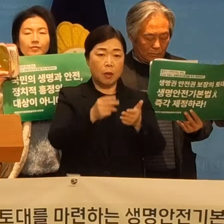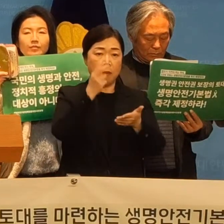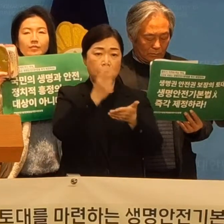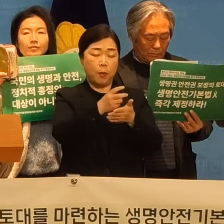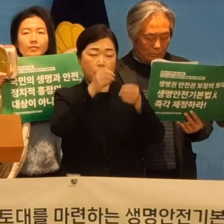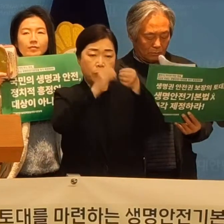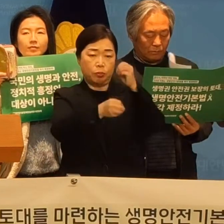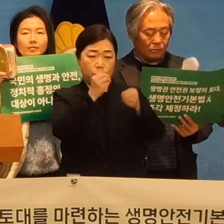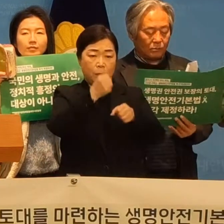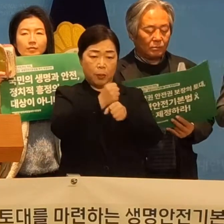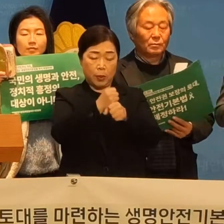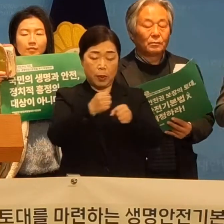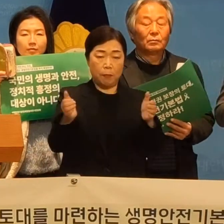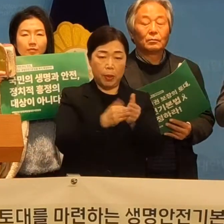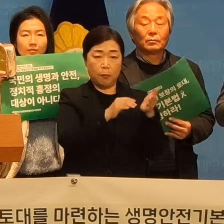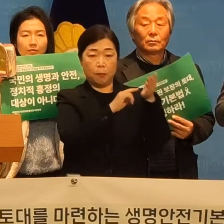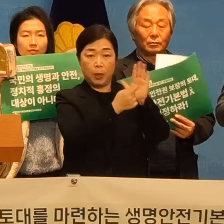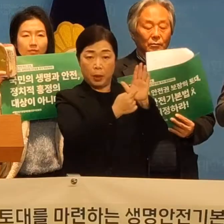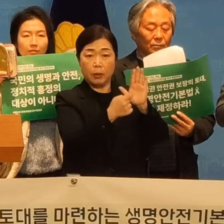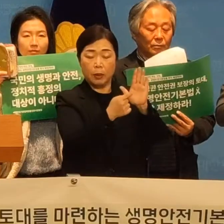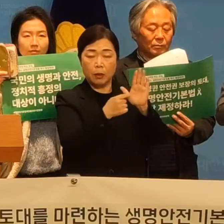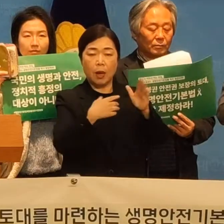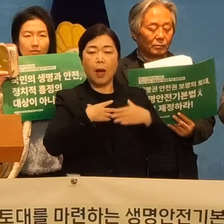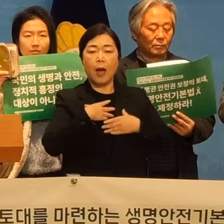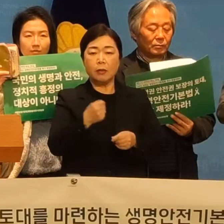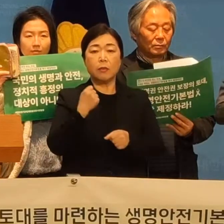법으로서 안전사회로 나가는